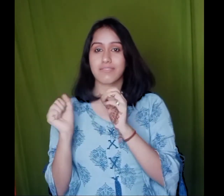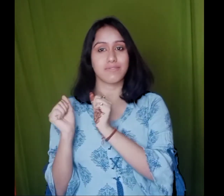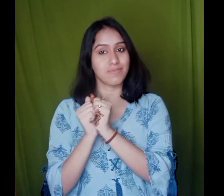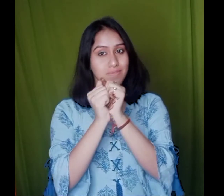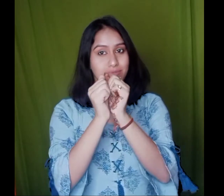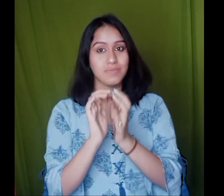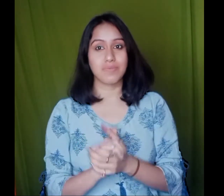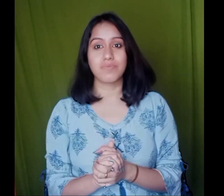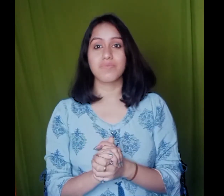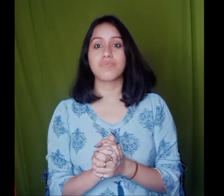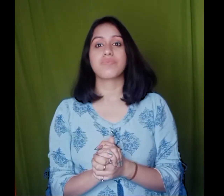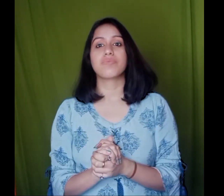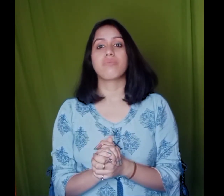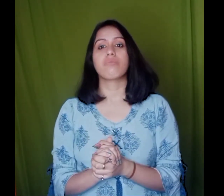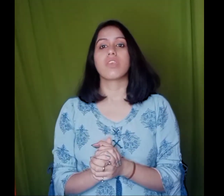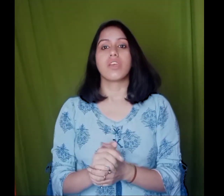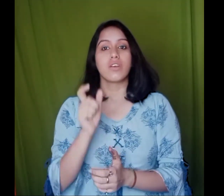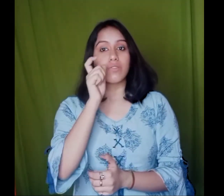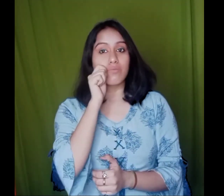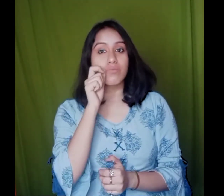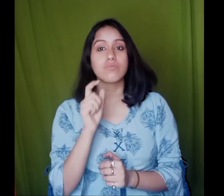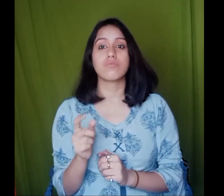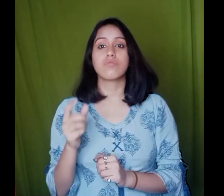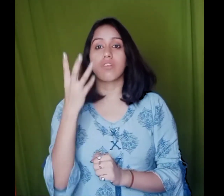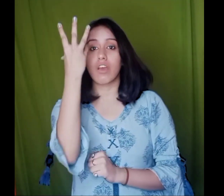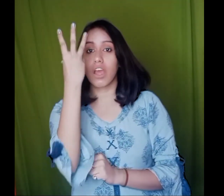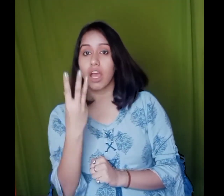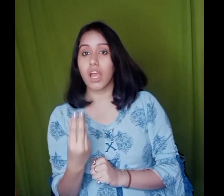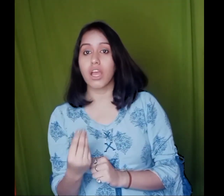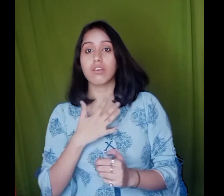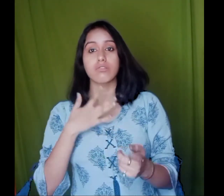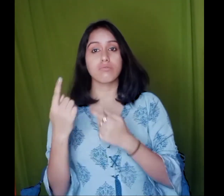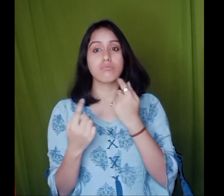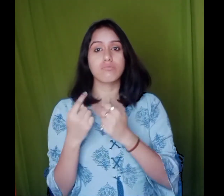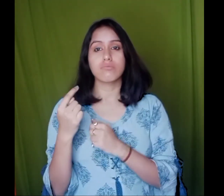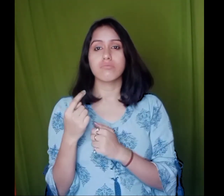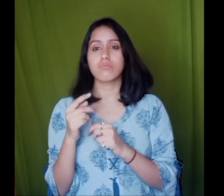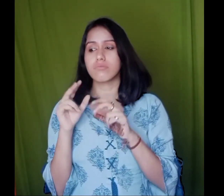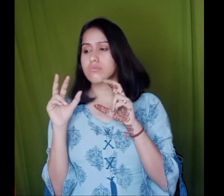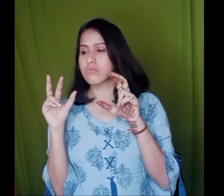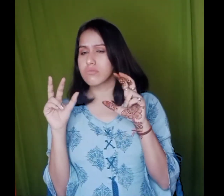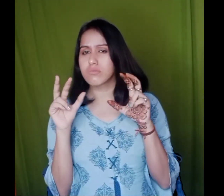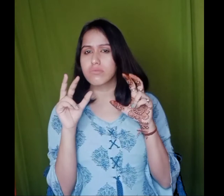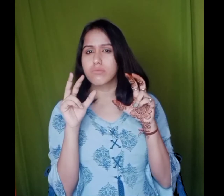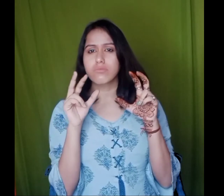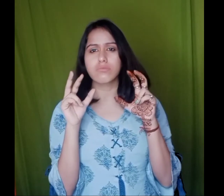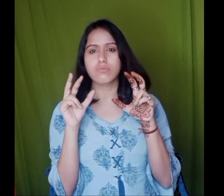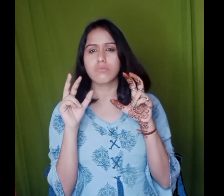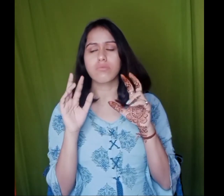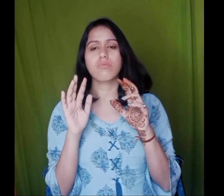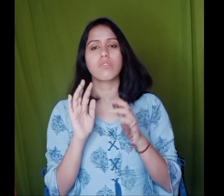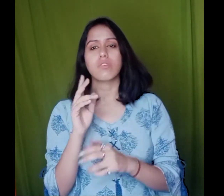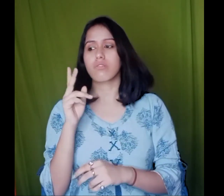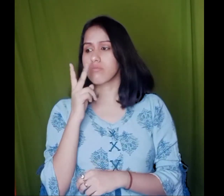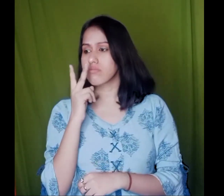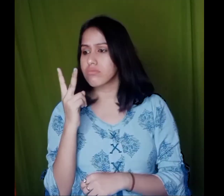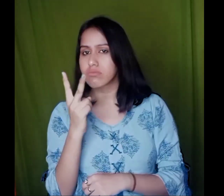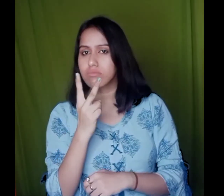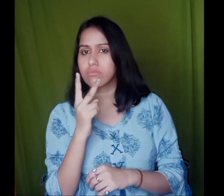पड़ा। वनवास के लिए भगवान श्री राम, मां सीता जी और लक्ष्मण जी रवाना हो गए। वनवास का